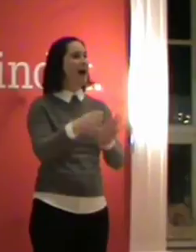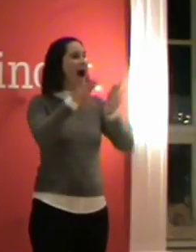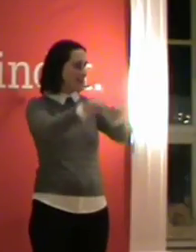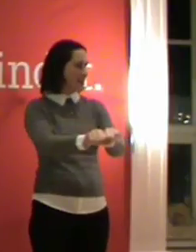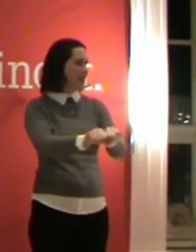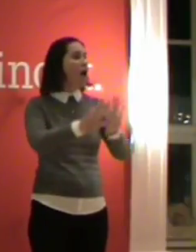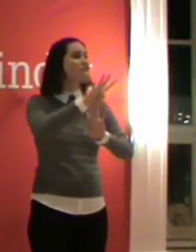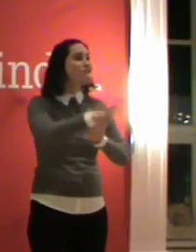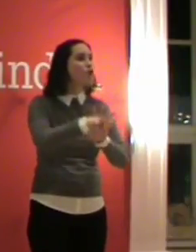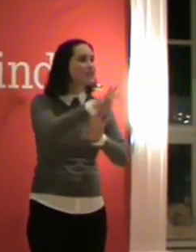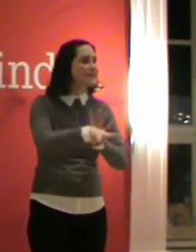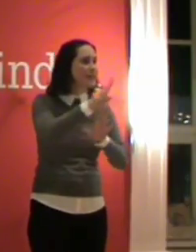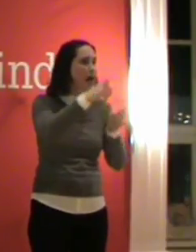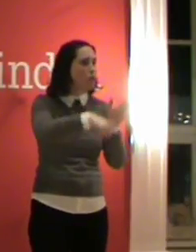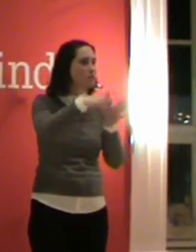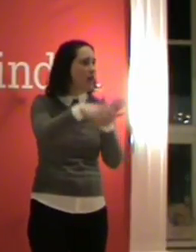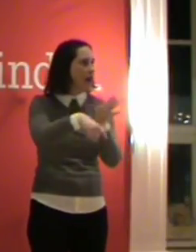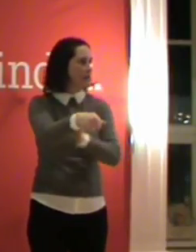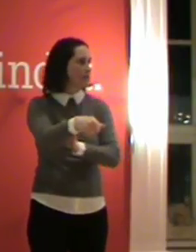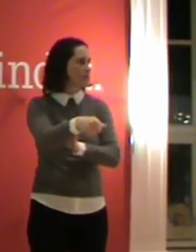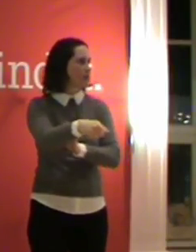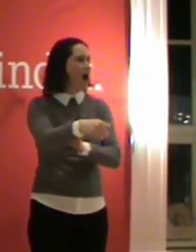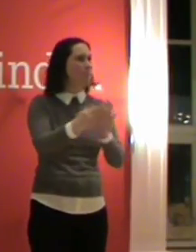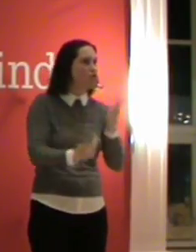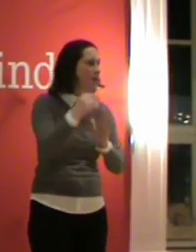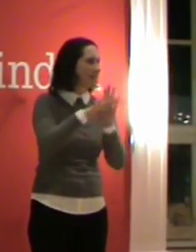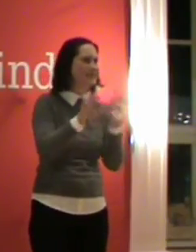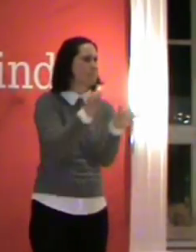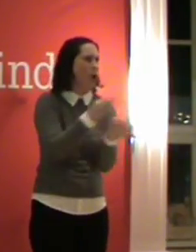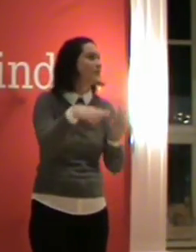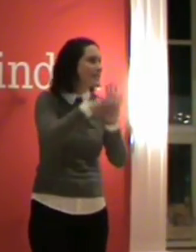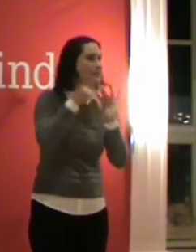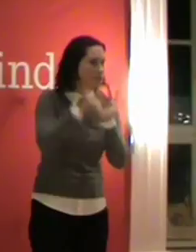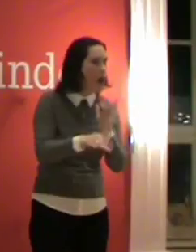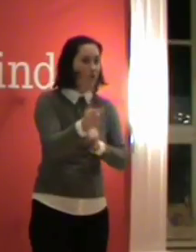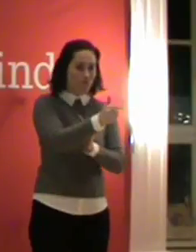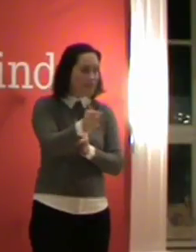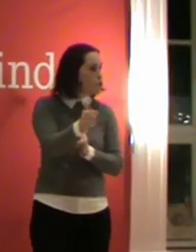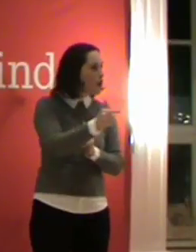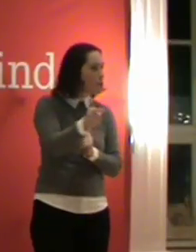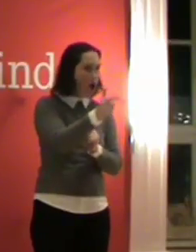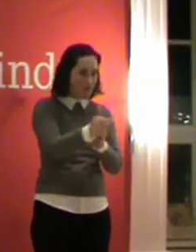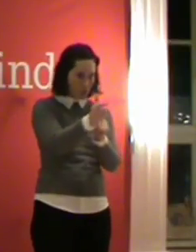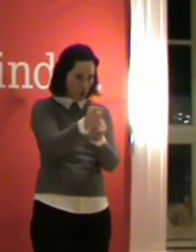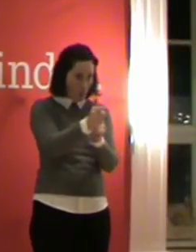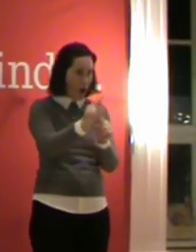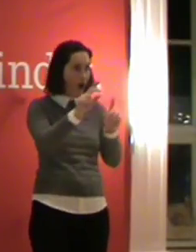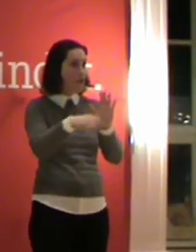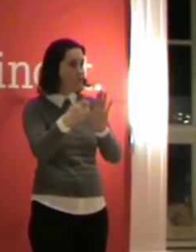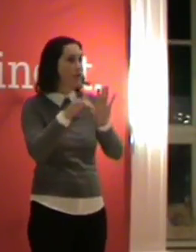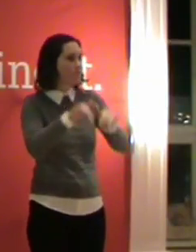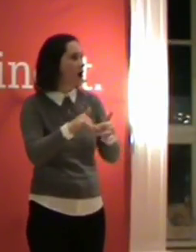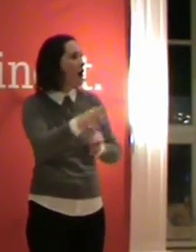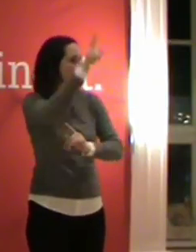keine neuen Gesetze. Da muss man vorhandene Gesetze anwenden. Der ist von der Videokamera mehrfach gefilmt worden. Gestellt hat ihn